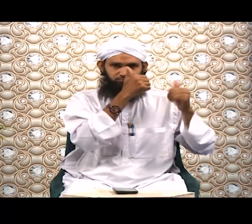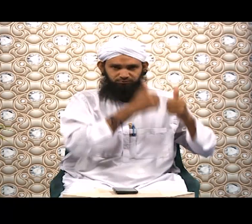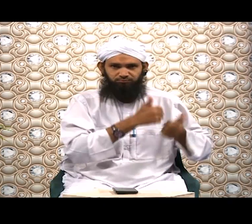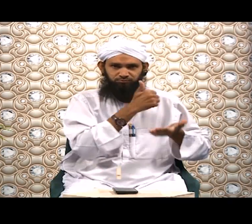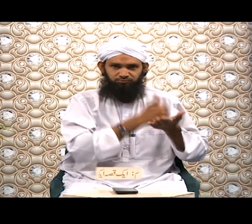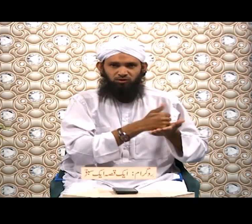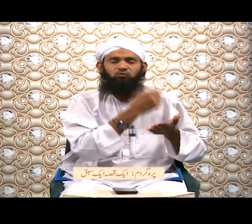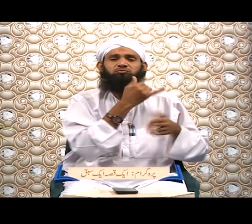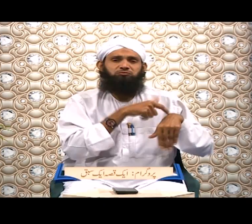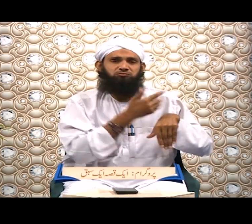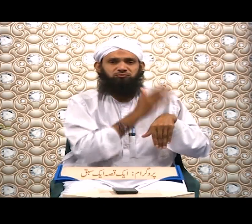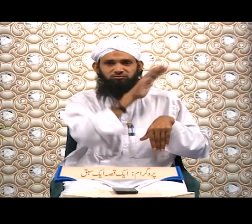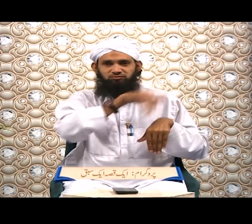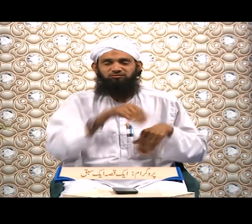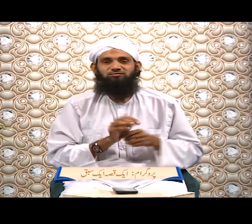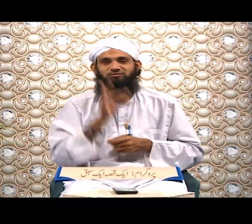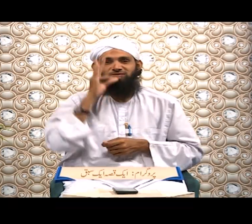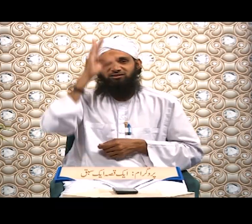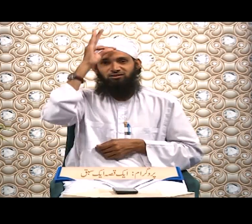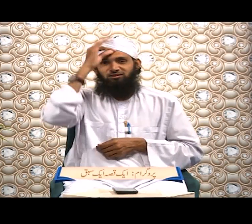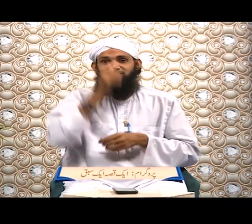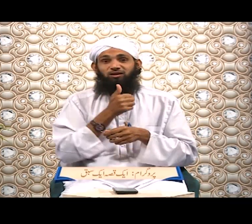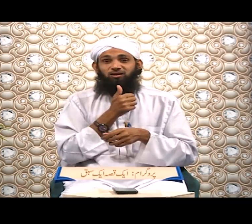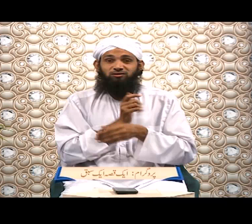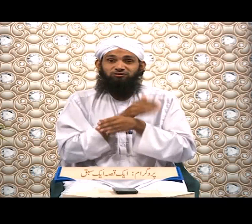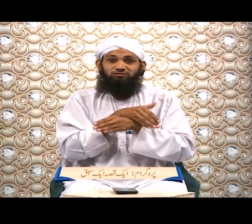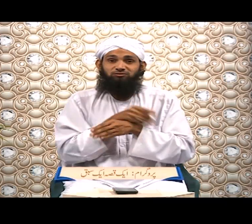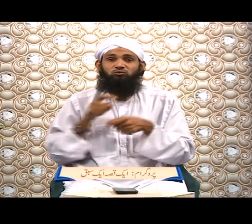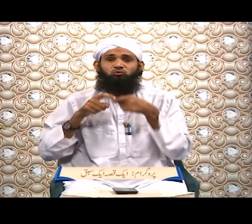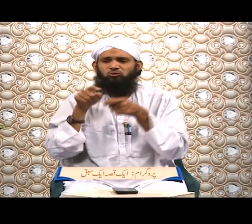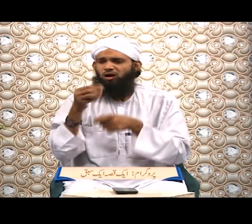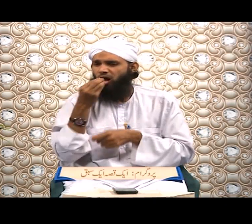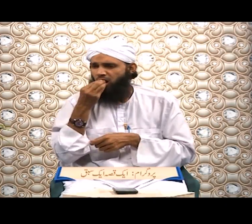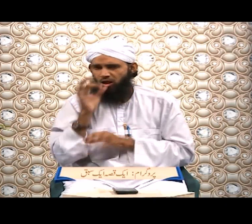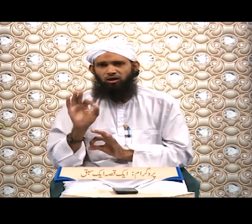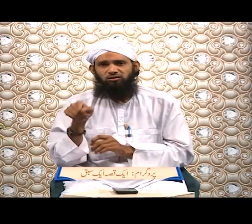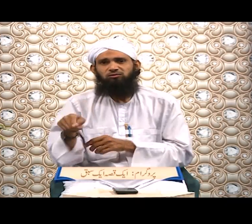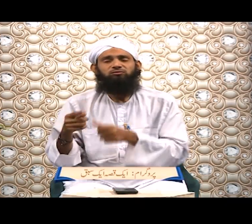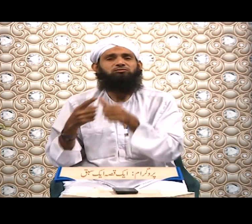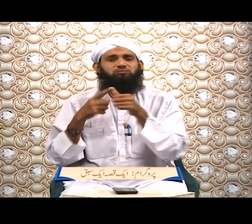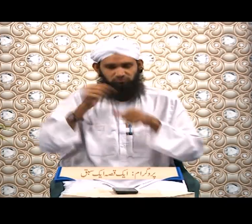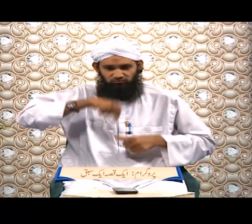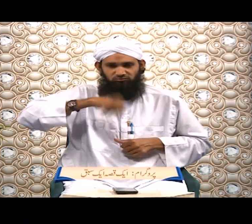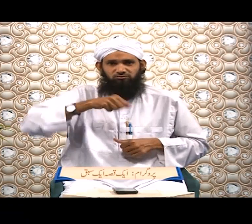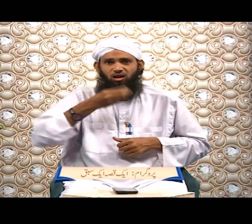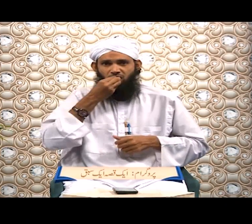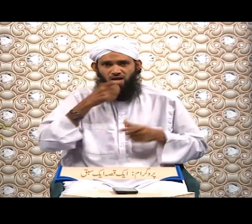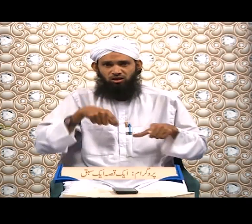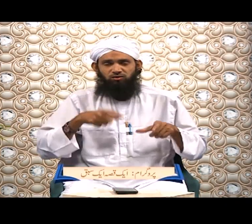سیدنا ابراہیم علیہ نبینا وعلیہ الصلوۃ والسلام نے پوچھا تمہارے پاس کچھ کھانے کو ہے؟ انہوں نے عرض کی جی ہاں، اس کے ساتھ ہی دودھ